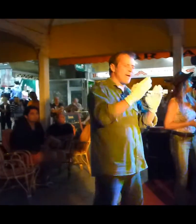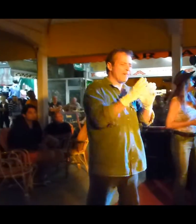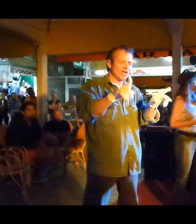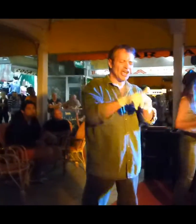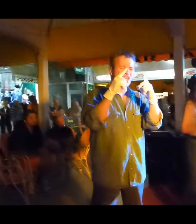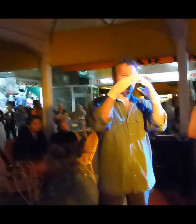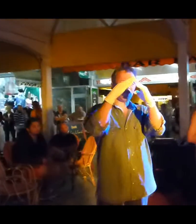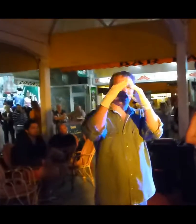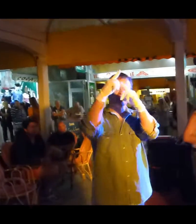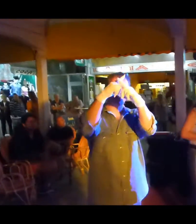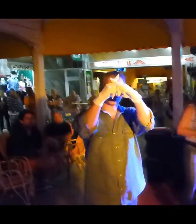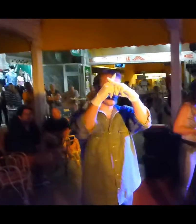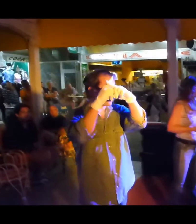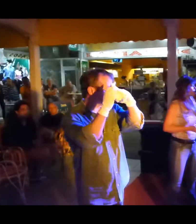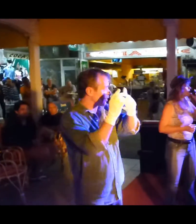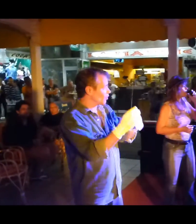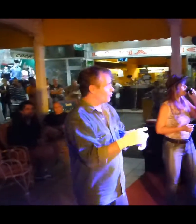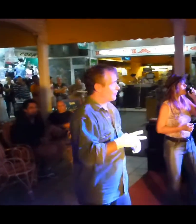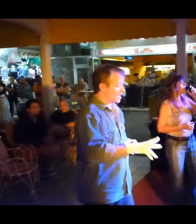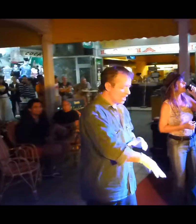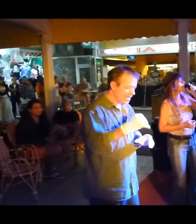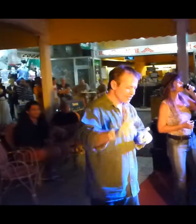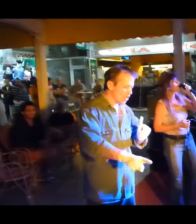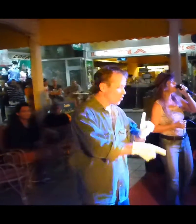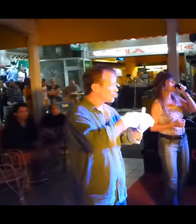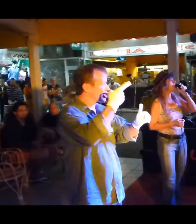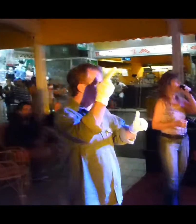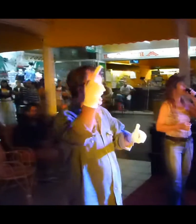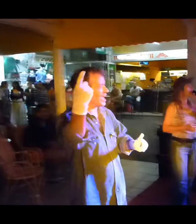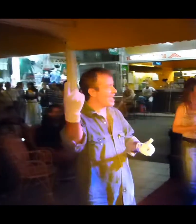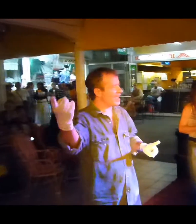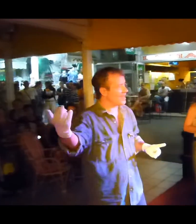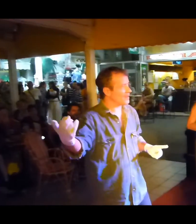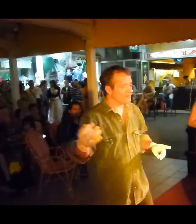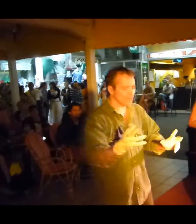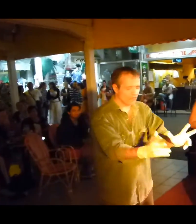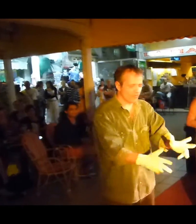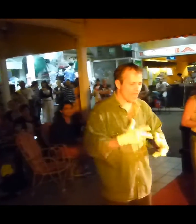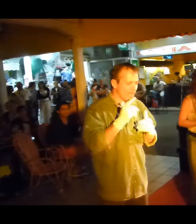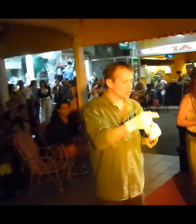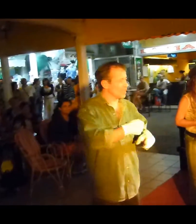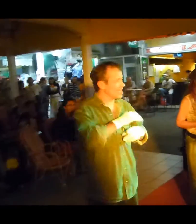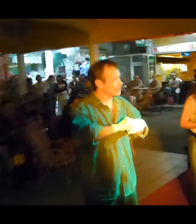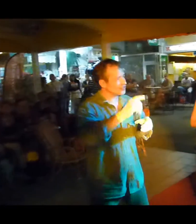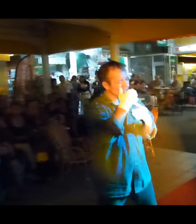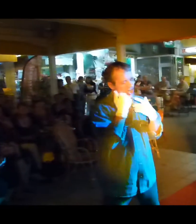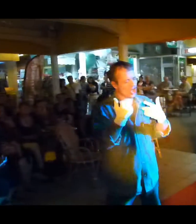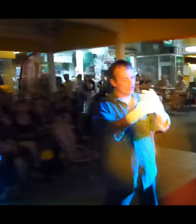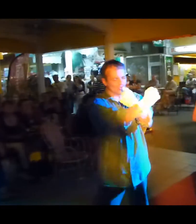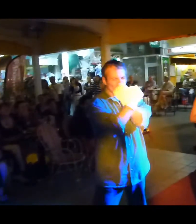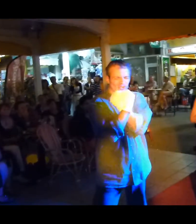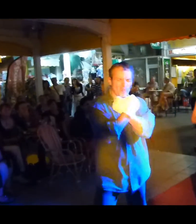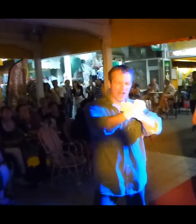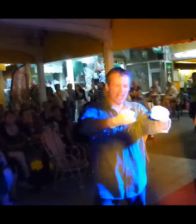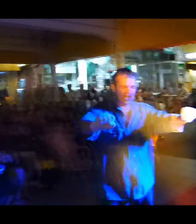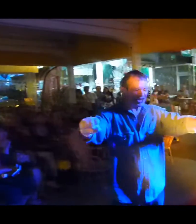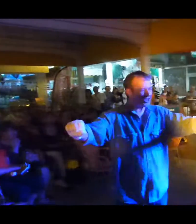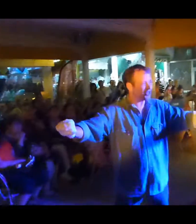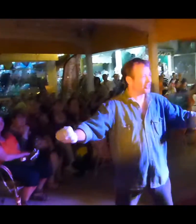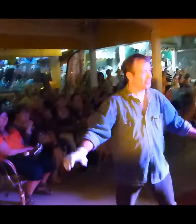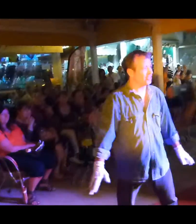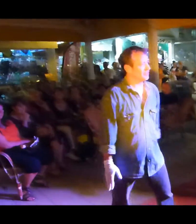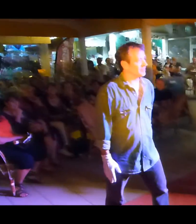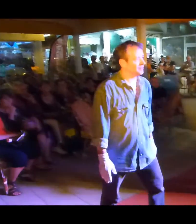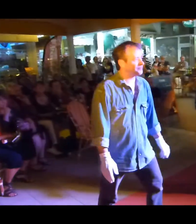seule et même église, retrouver l'essentiel et faire que les silences brisent.